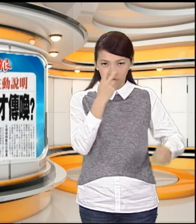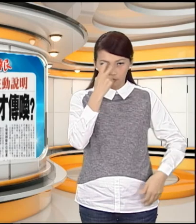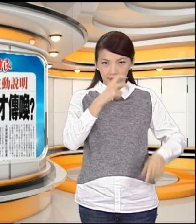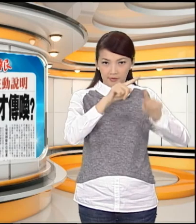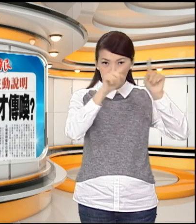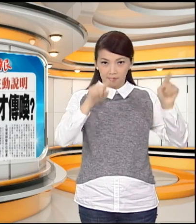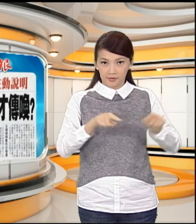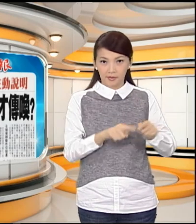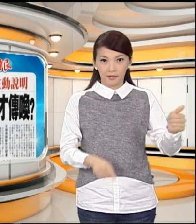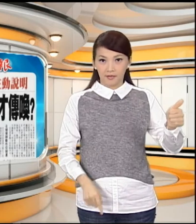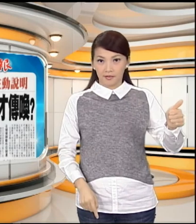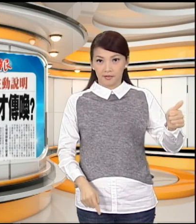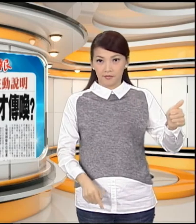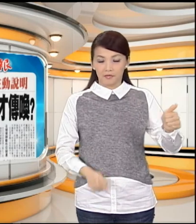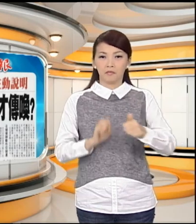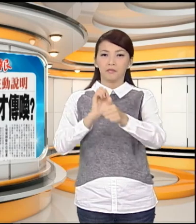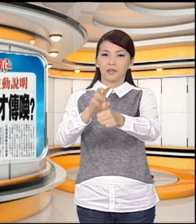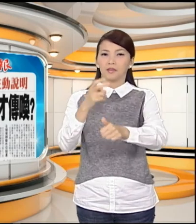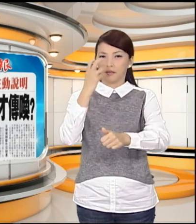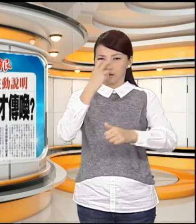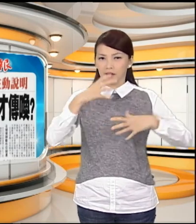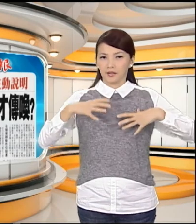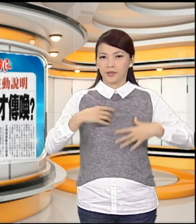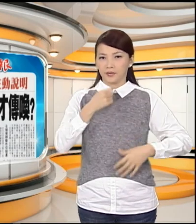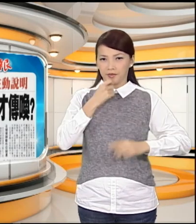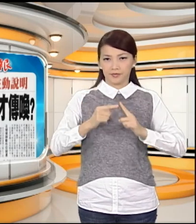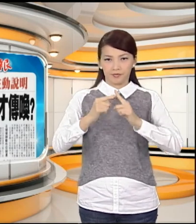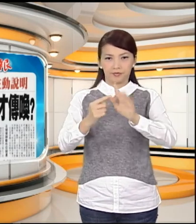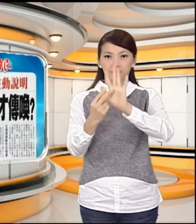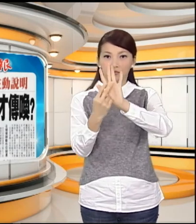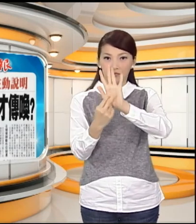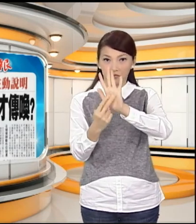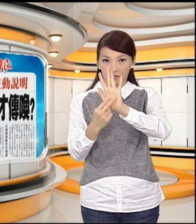动到案说明，不过却遭到了北检的拒绝。